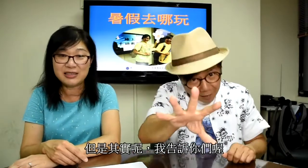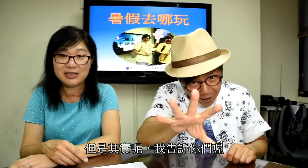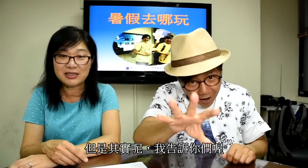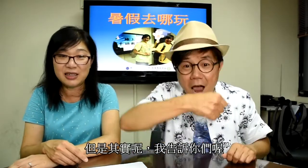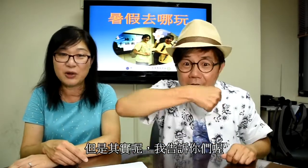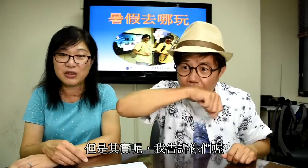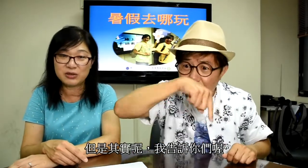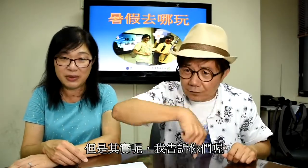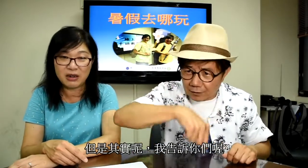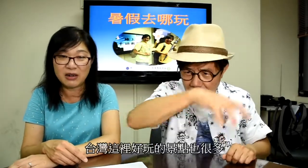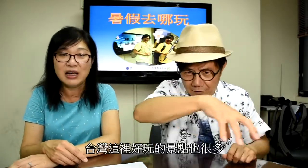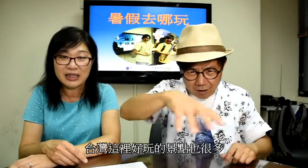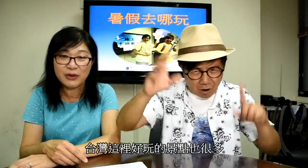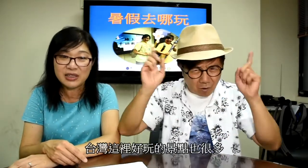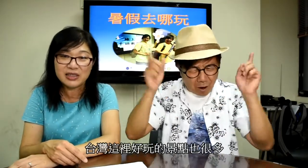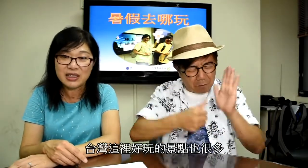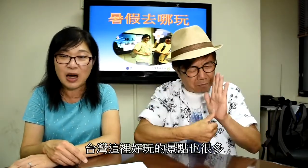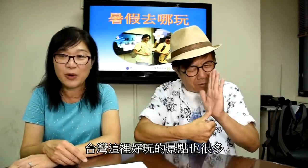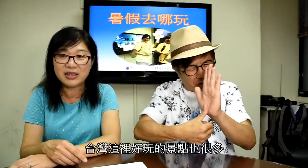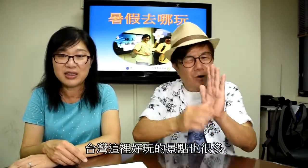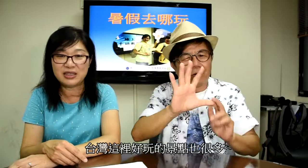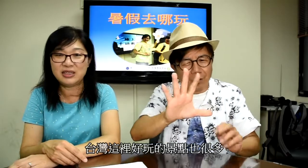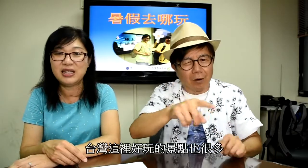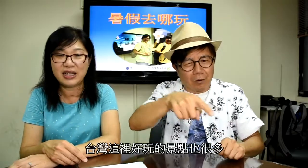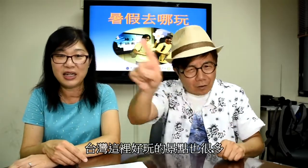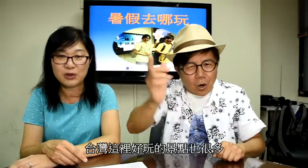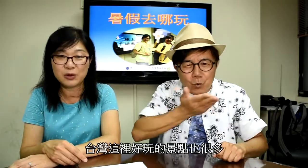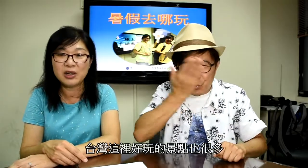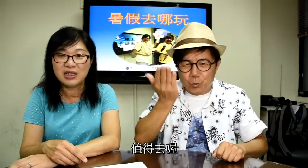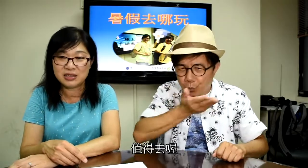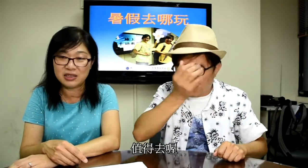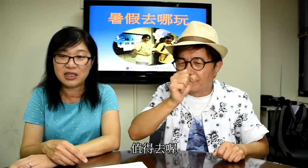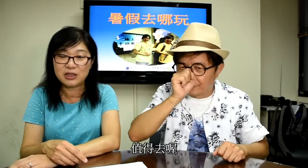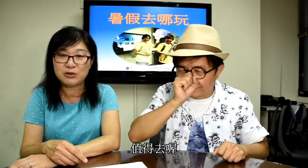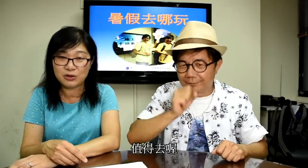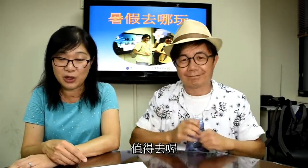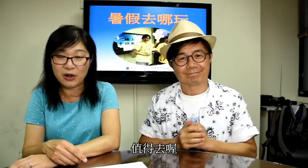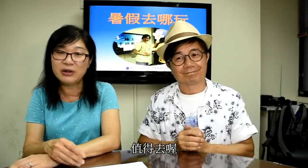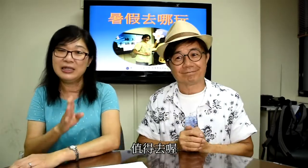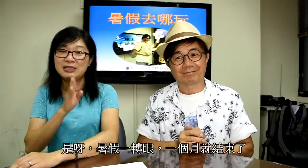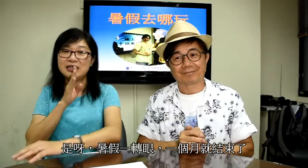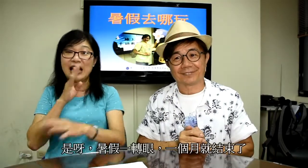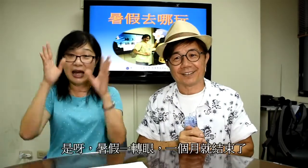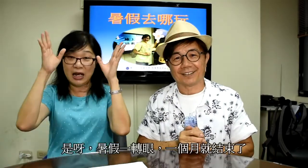实呢，我告诉你们哦，台湾这里好玩的景点也很多，值得去游。是啊，